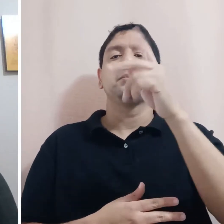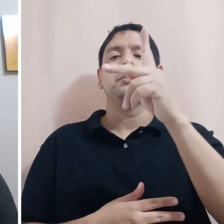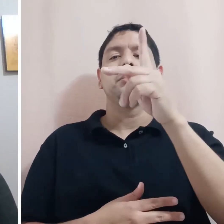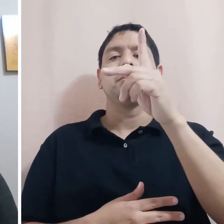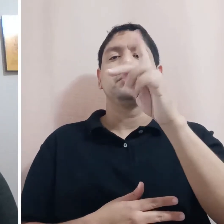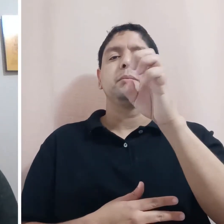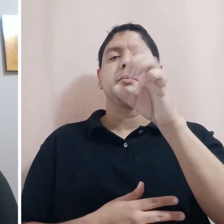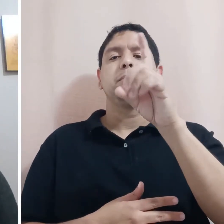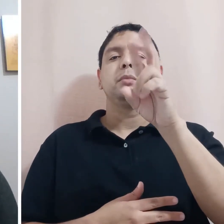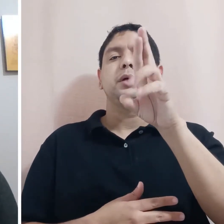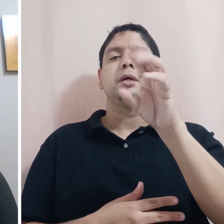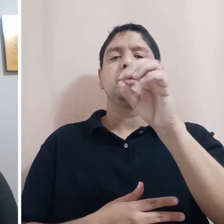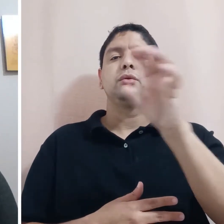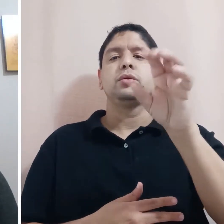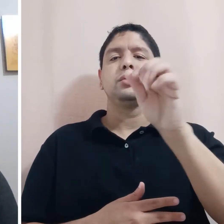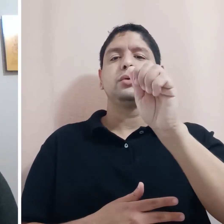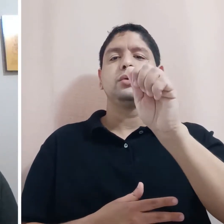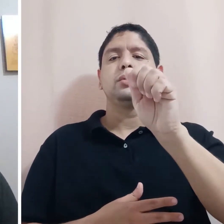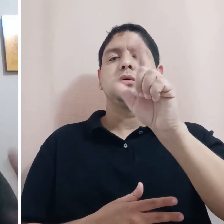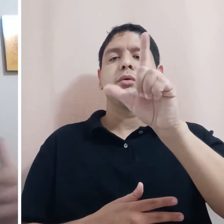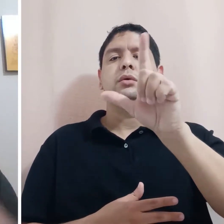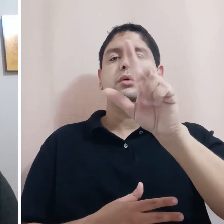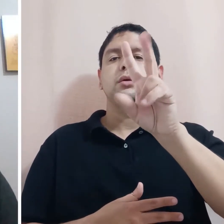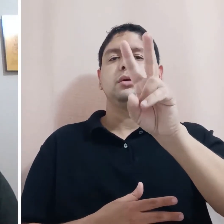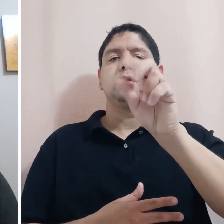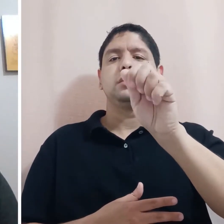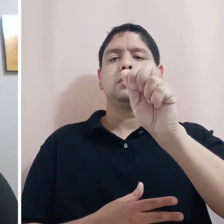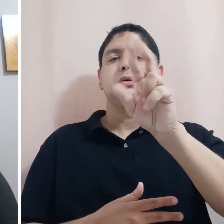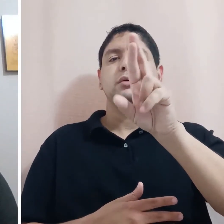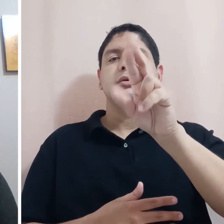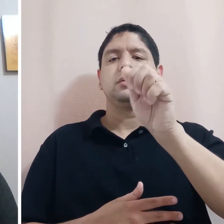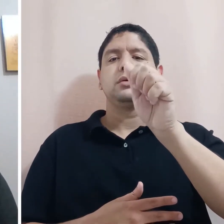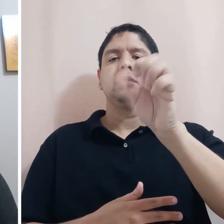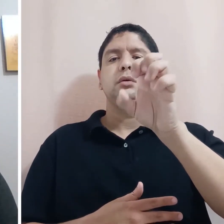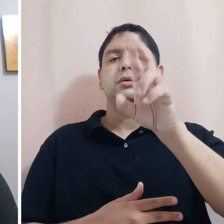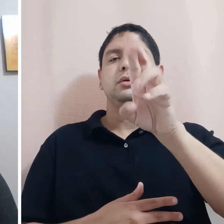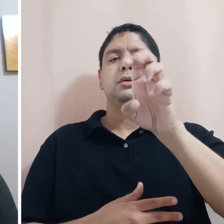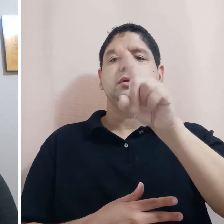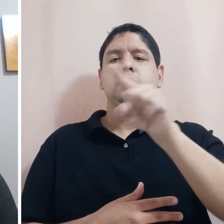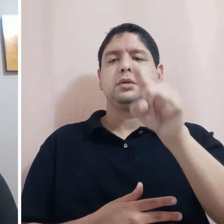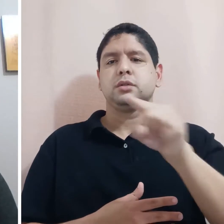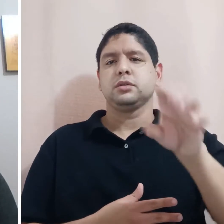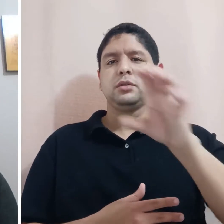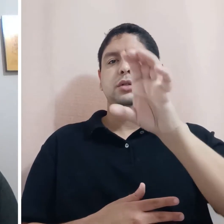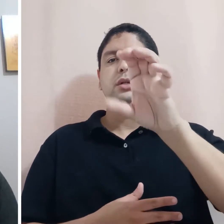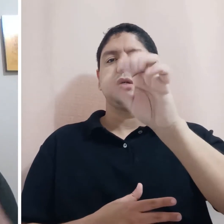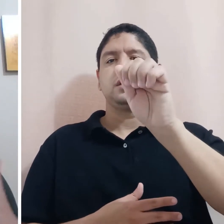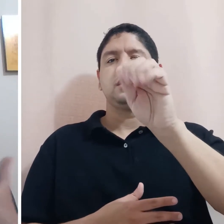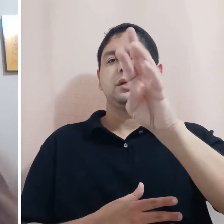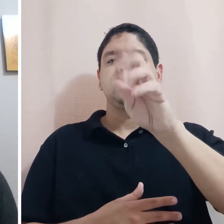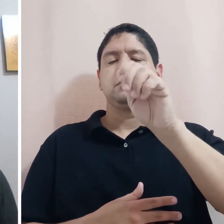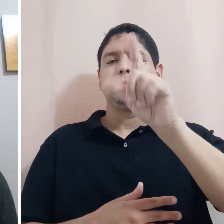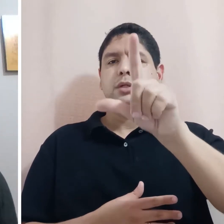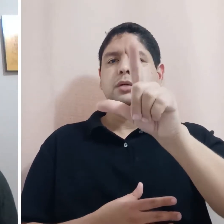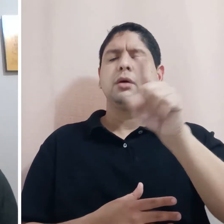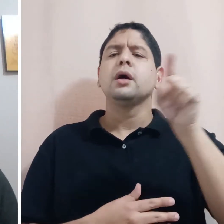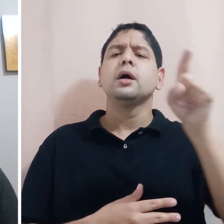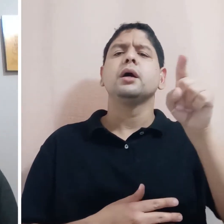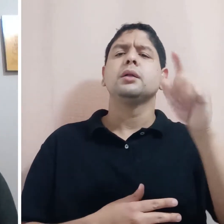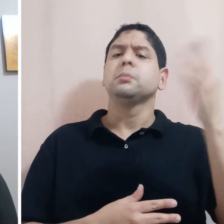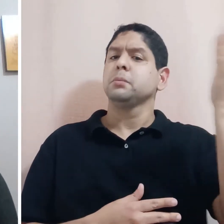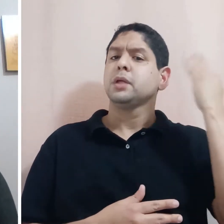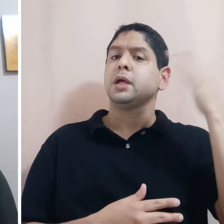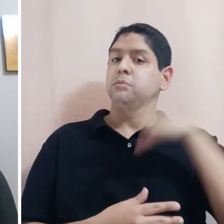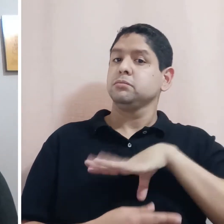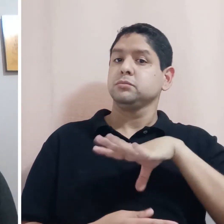daquela comandada pelo Pedro Álvares Cabral, que está dentro aí dessa expansão marítima? Por que os portugueses, por que outros povos